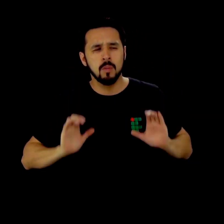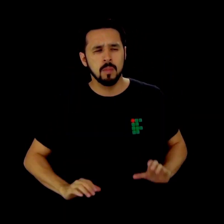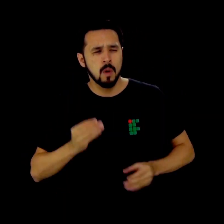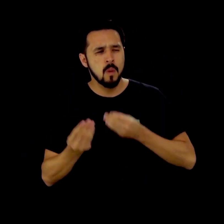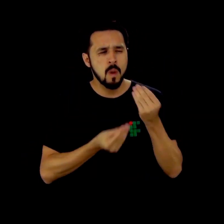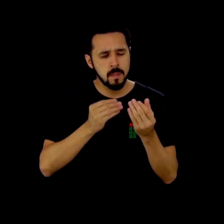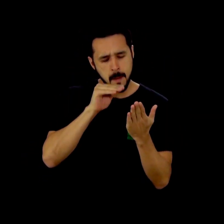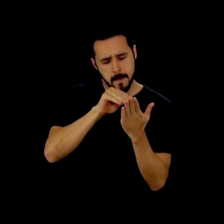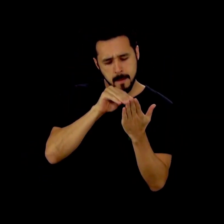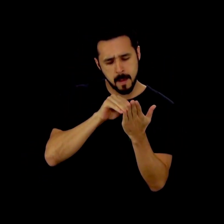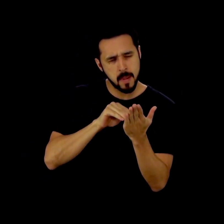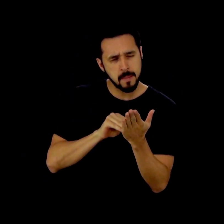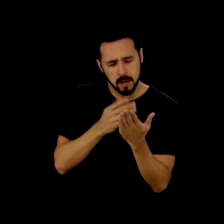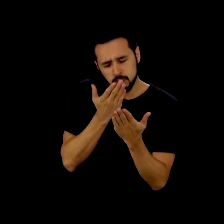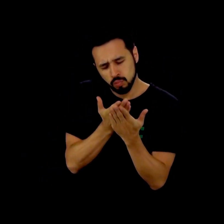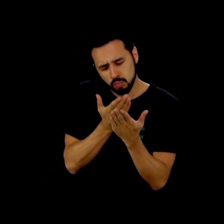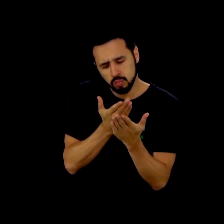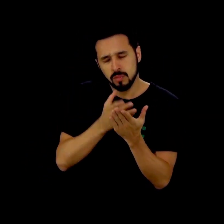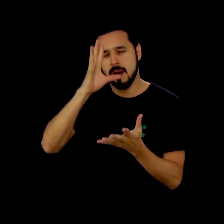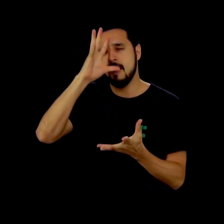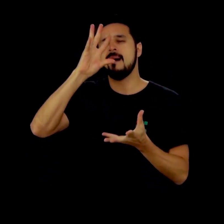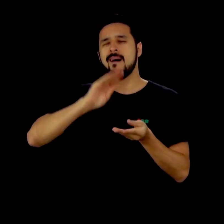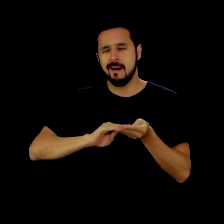como objeto da psicologia.